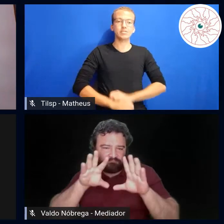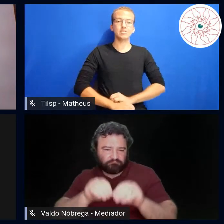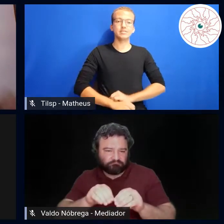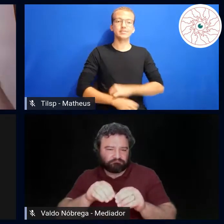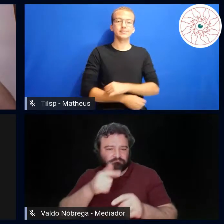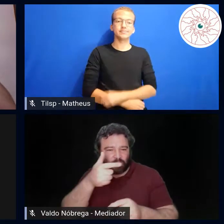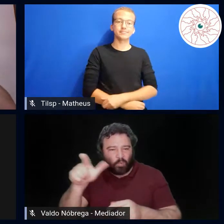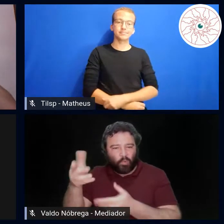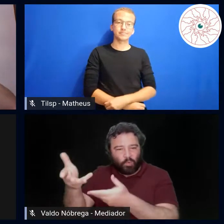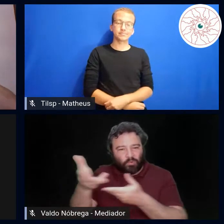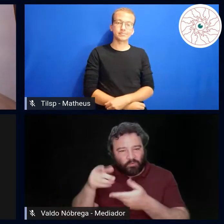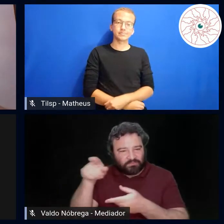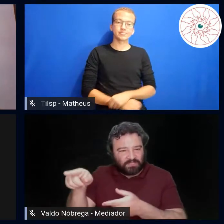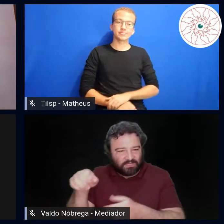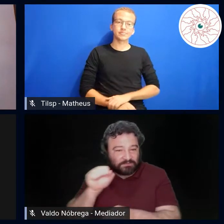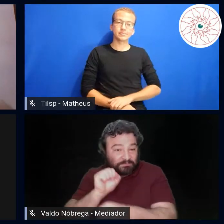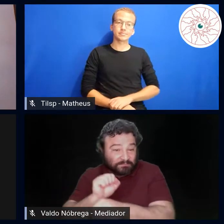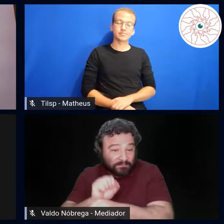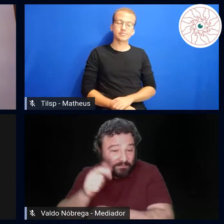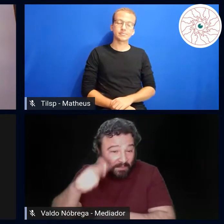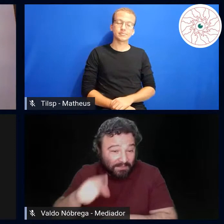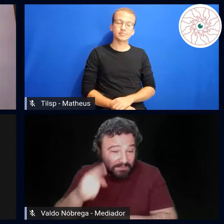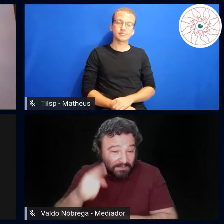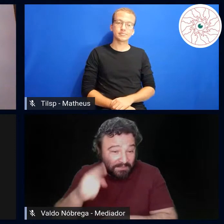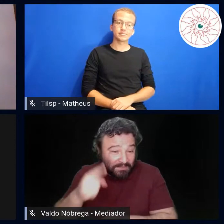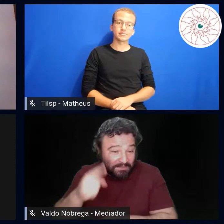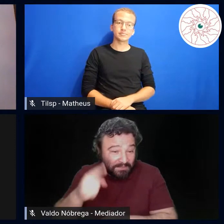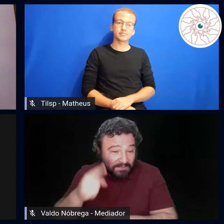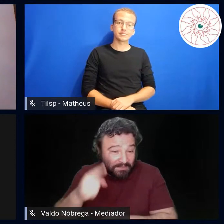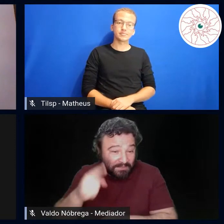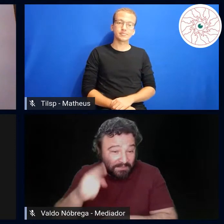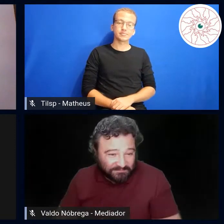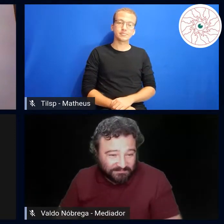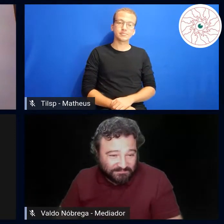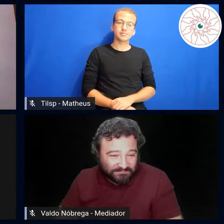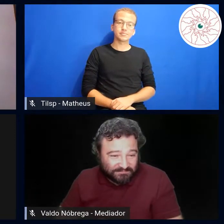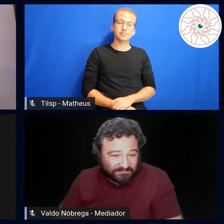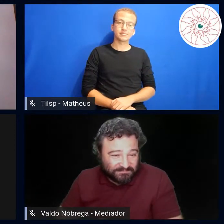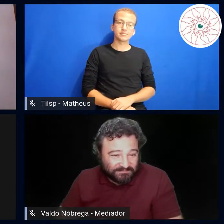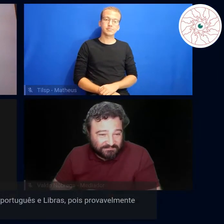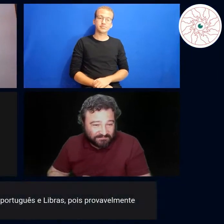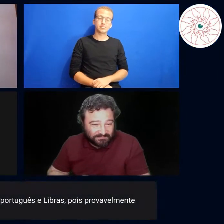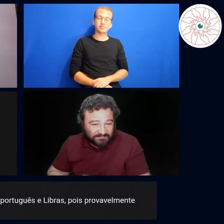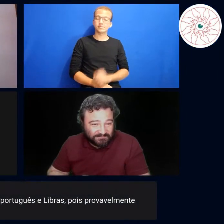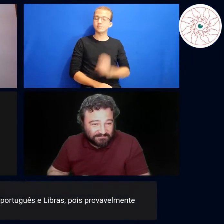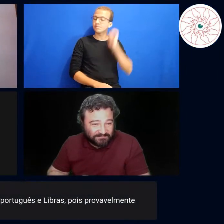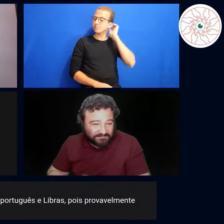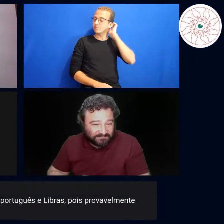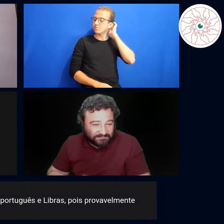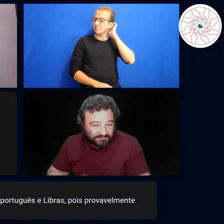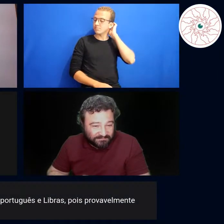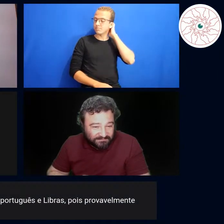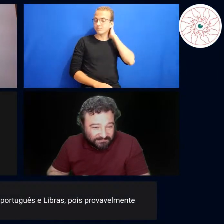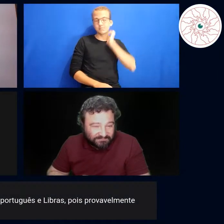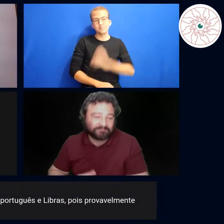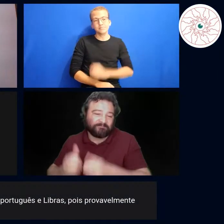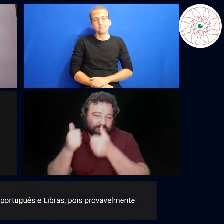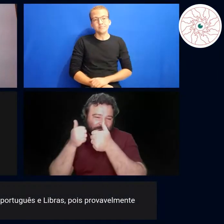pergunta. Se não tiver, eu convido. Eh, tem como colocar mais uma pergunta?